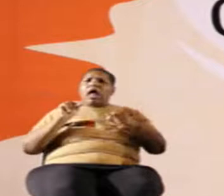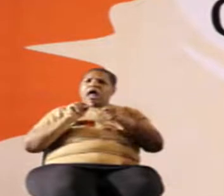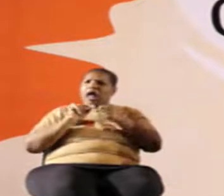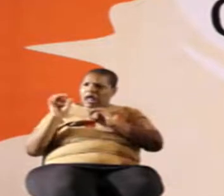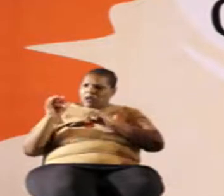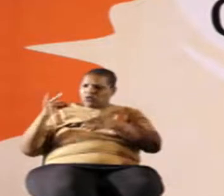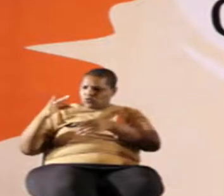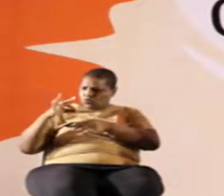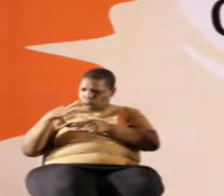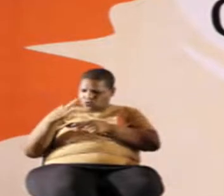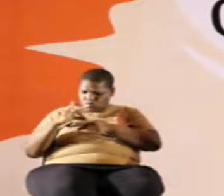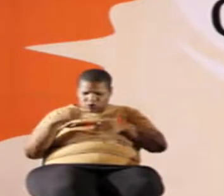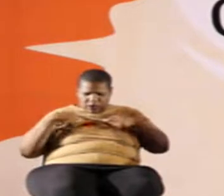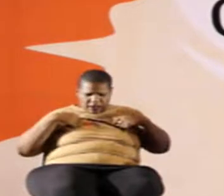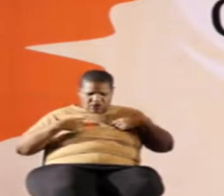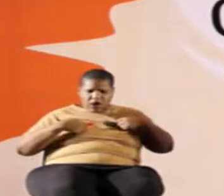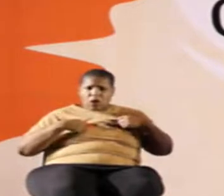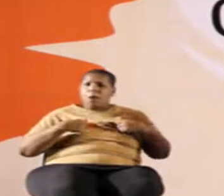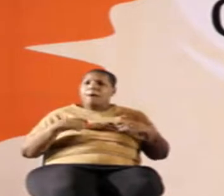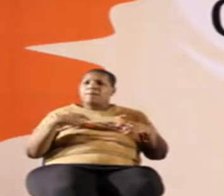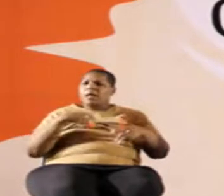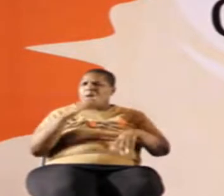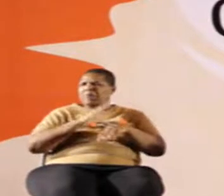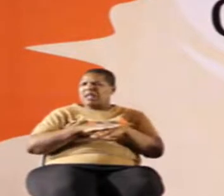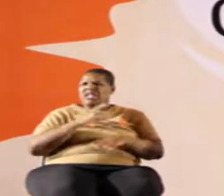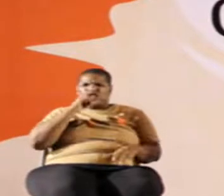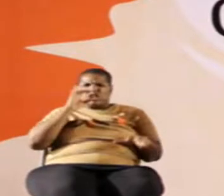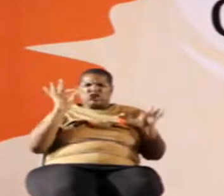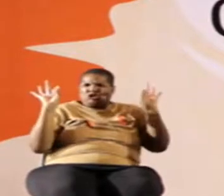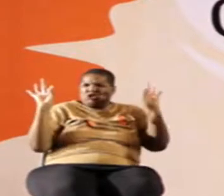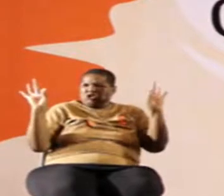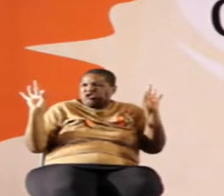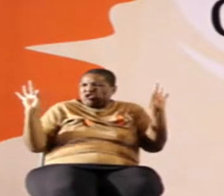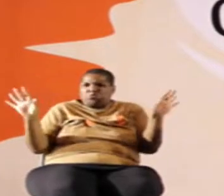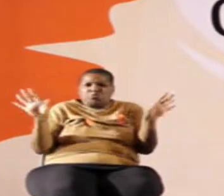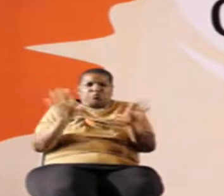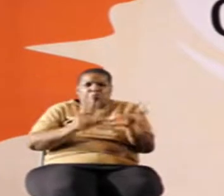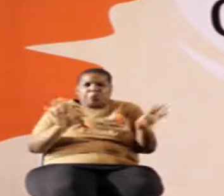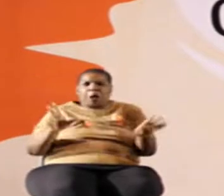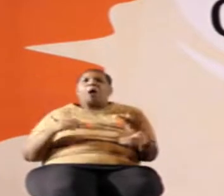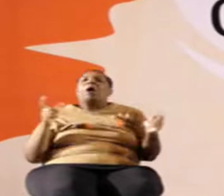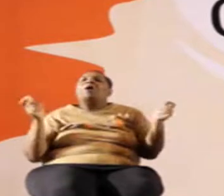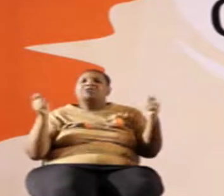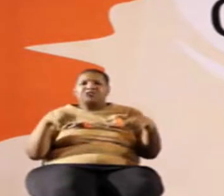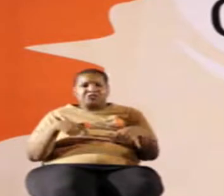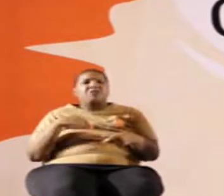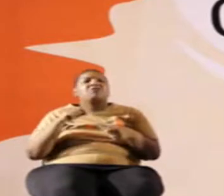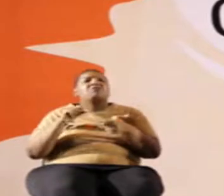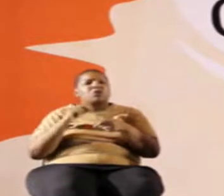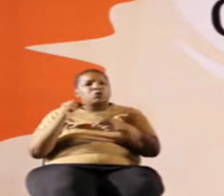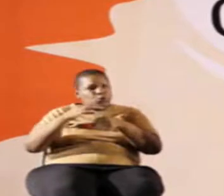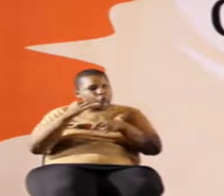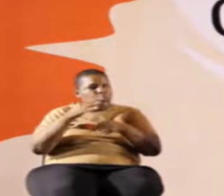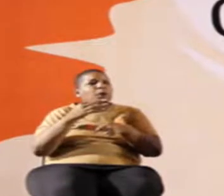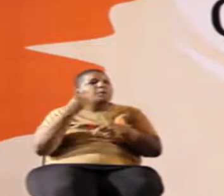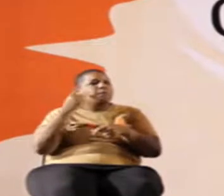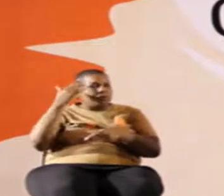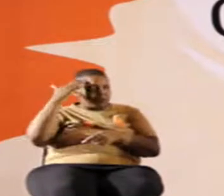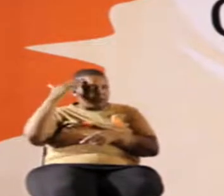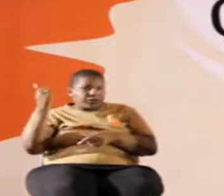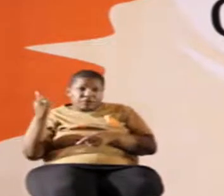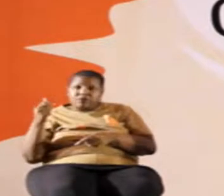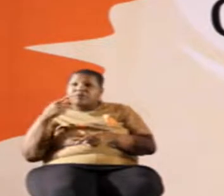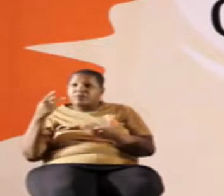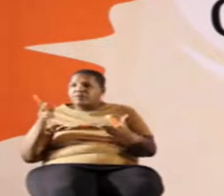Elas costuravam as próprias roupas, as roupas mais chiques e mais bonitas que elas eram capazes de produzir, e vejam